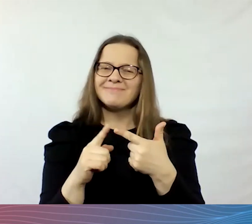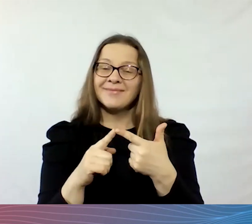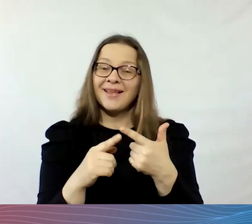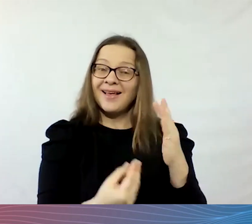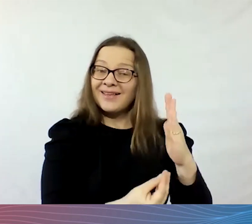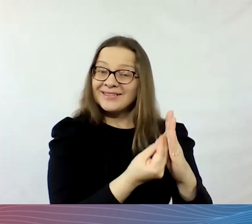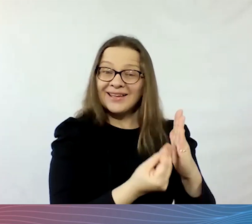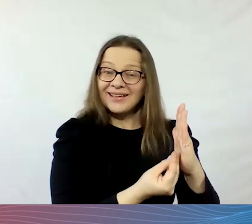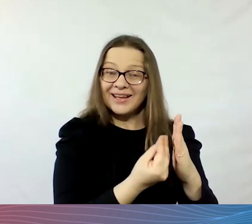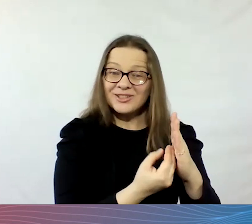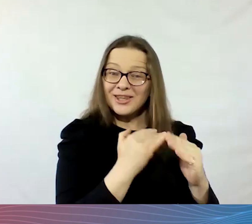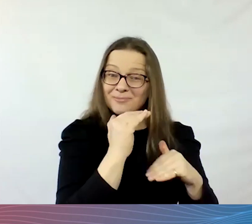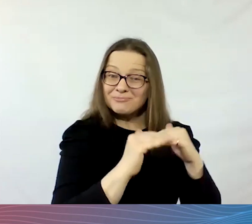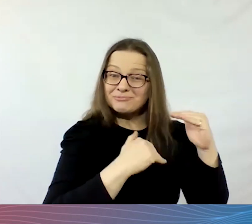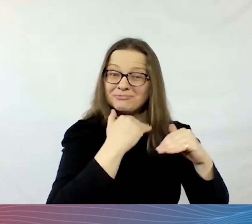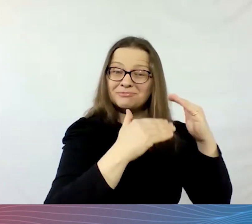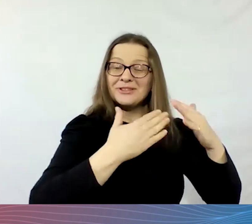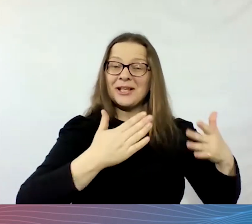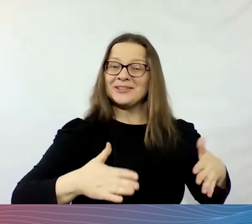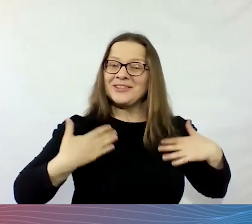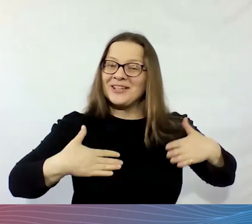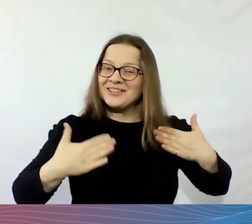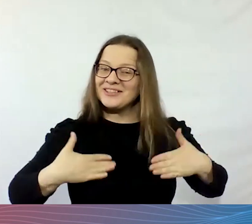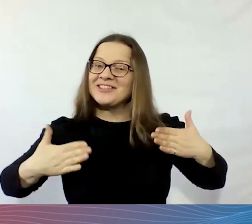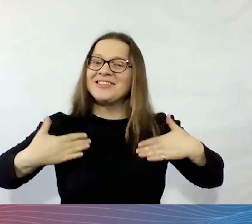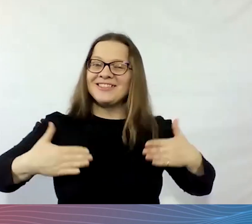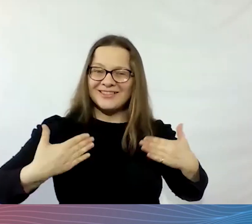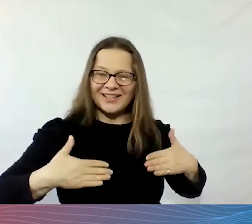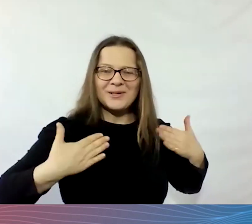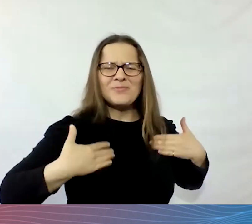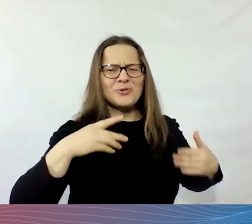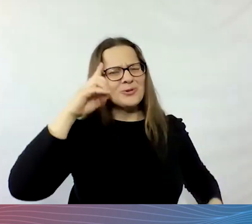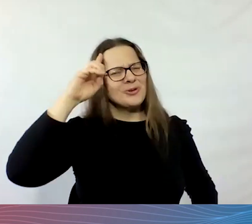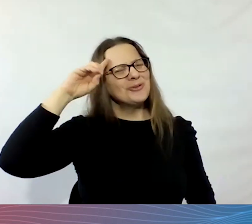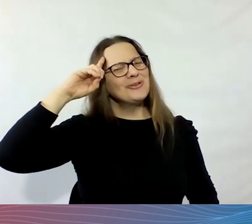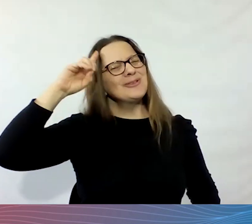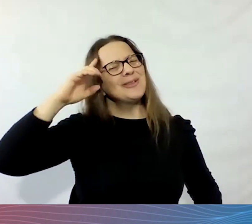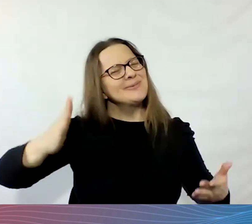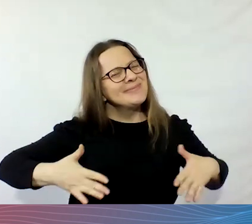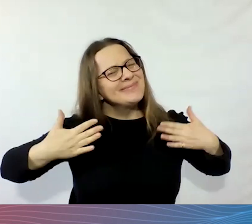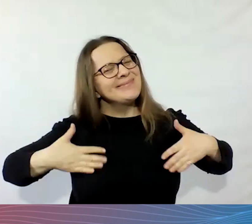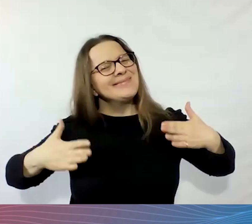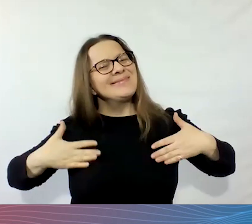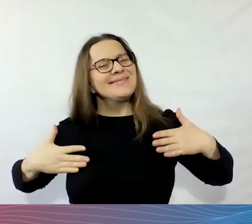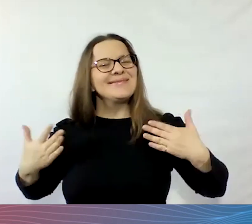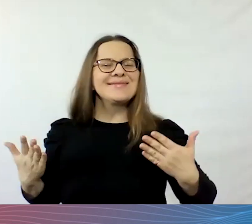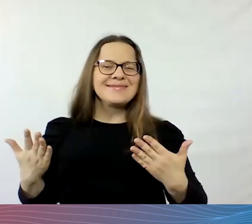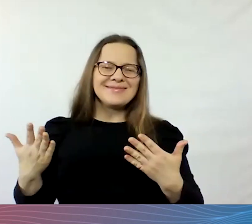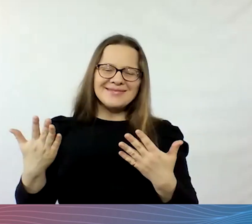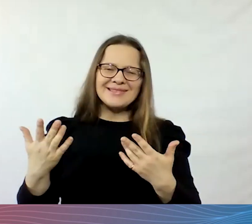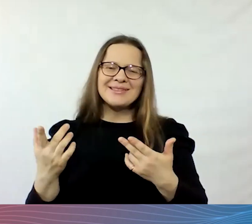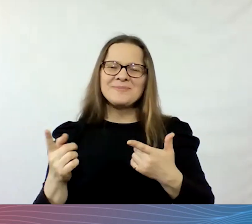mais sendo vivida na alegria. Estamos cada vez mais alegres, né? E isso vai